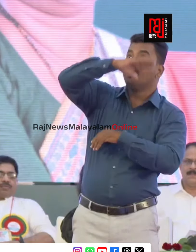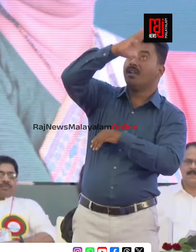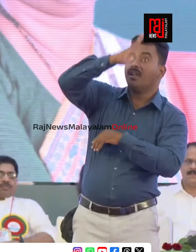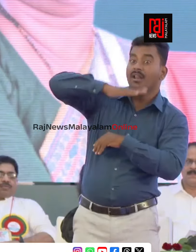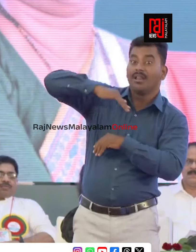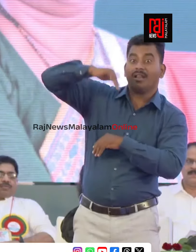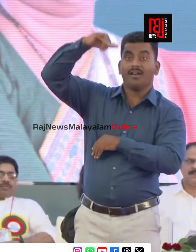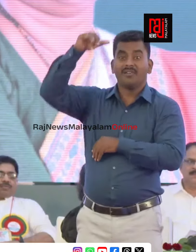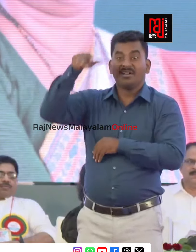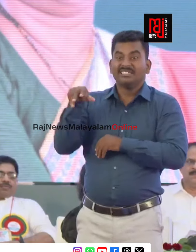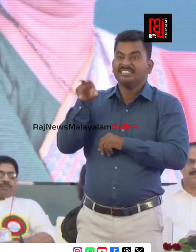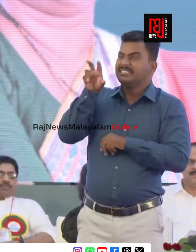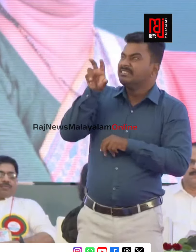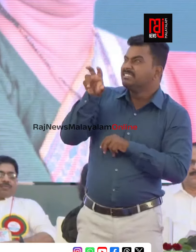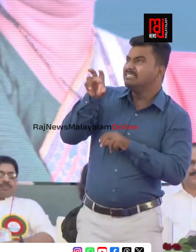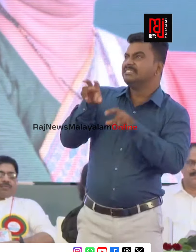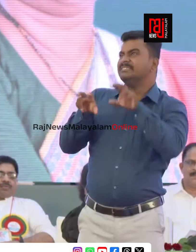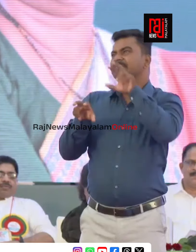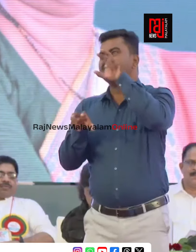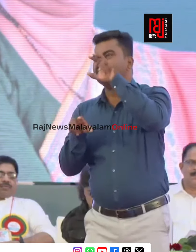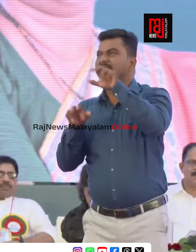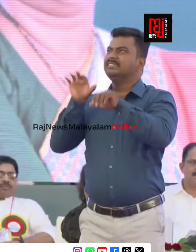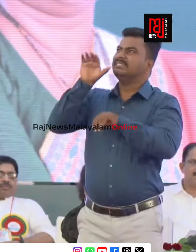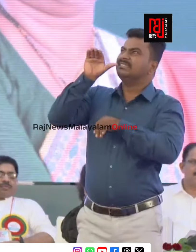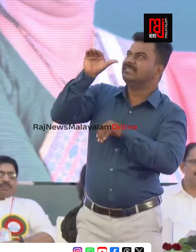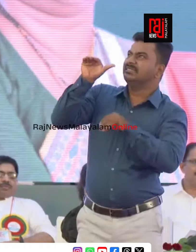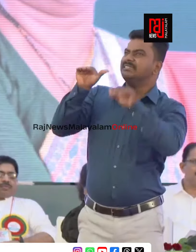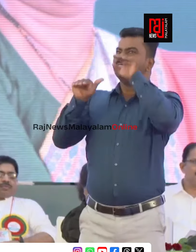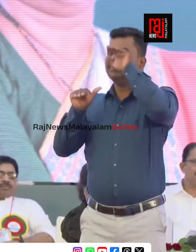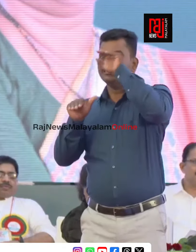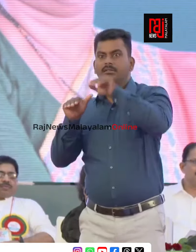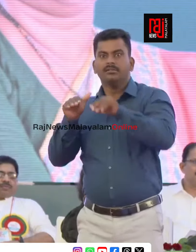തന്നെ മികച്ച പർവ്വതാരോഹകയായി മാറി.